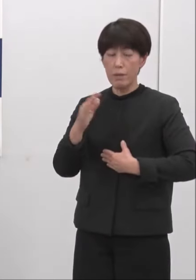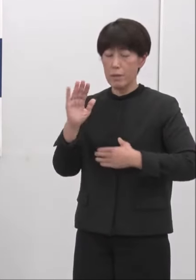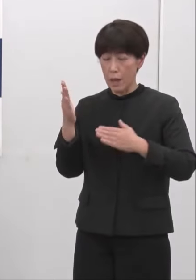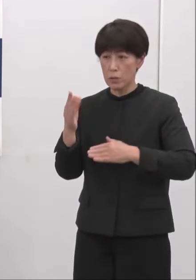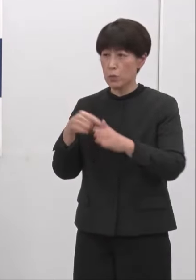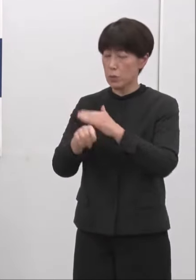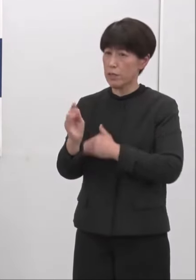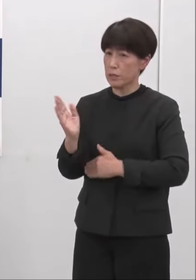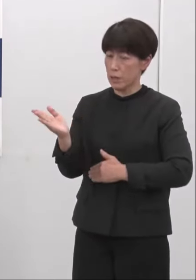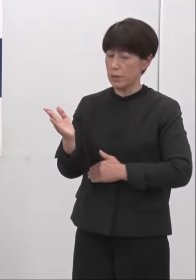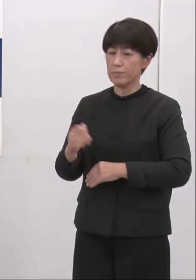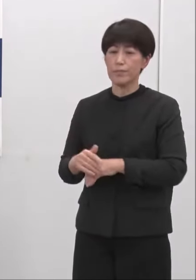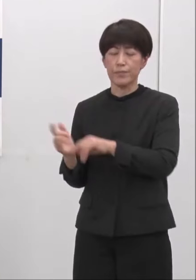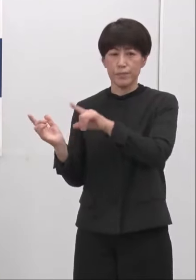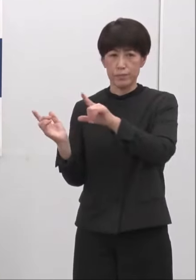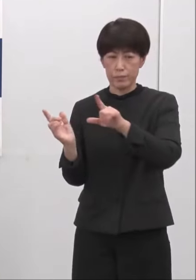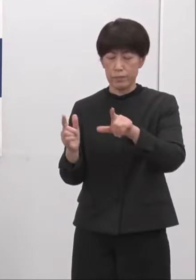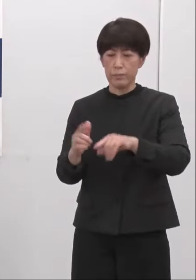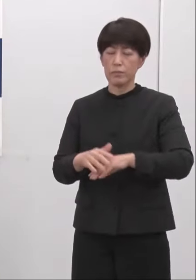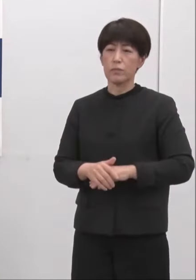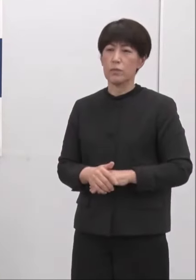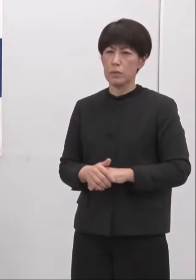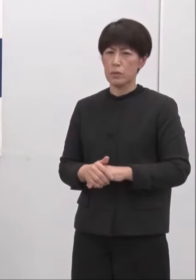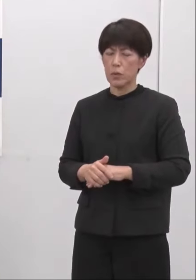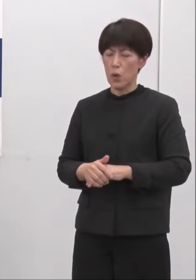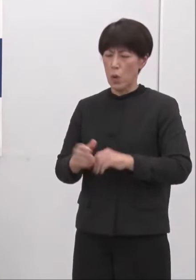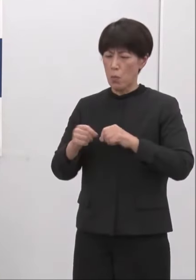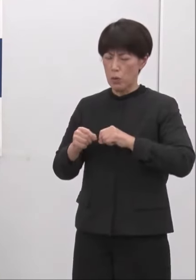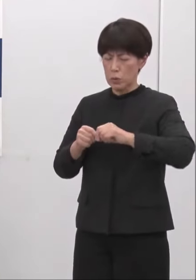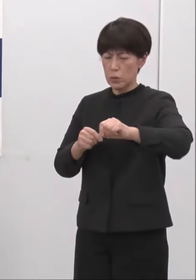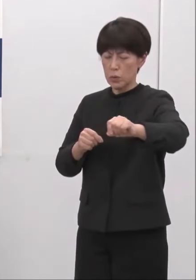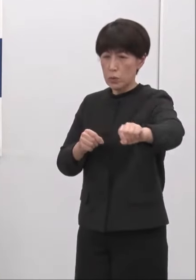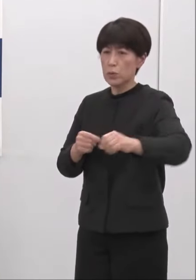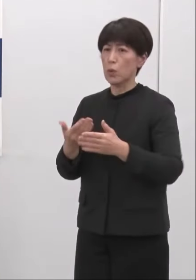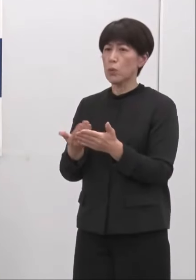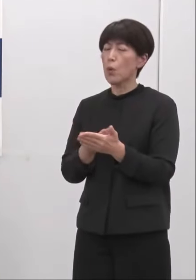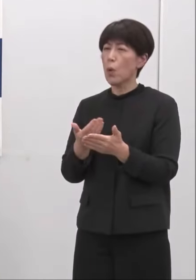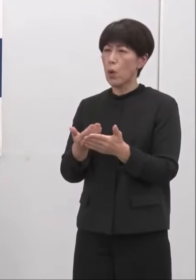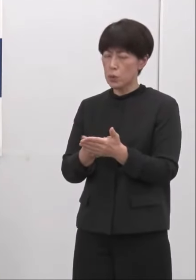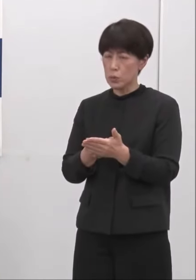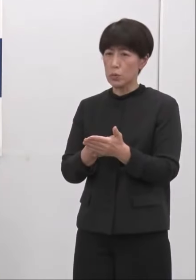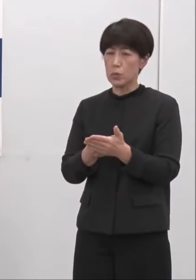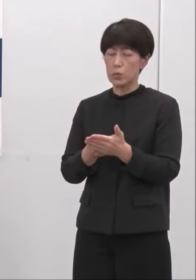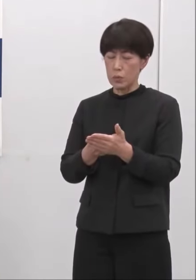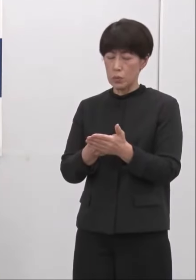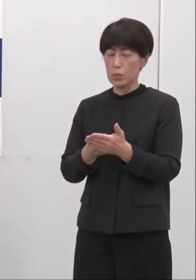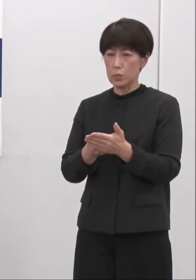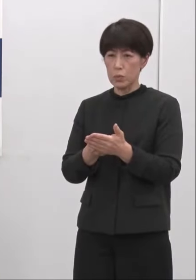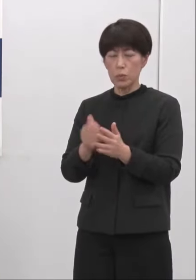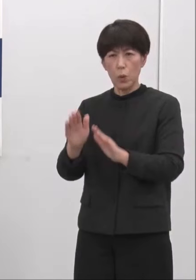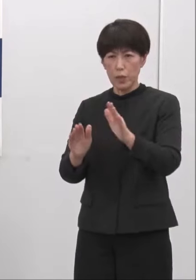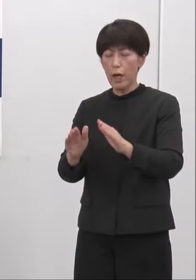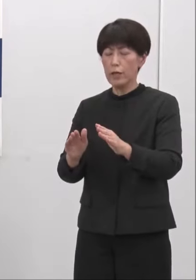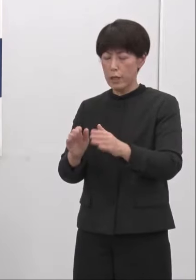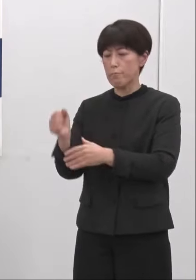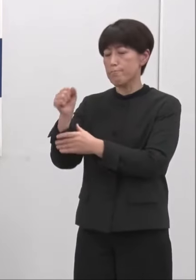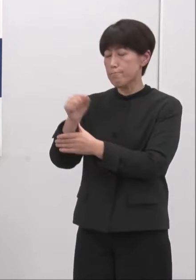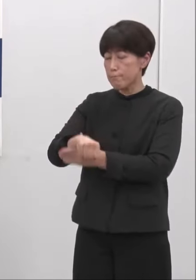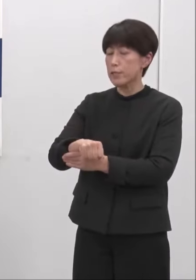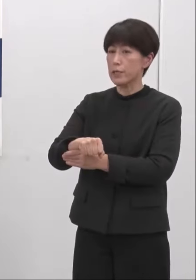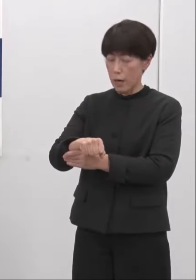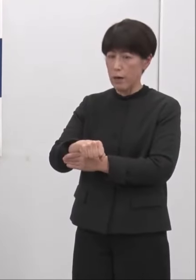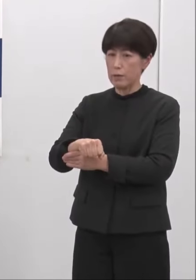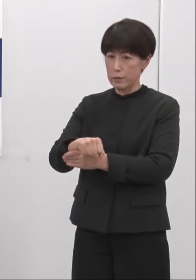恒久的に残す場合は恒久的に残すような設計基準で当然許認可を下ろしますので、恒久的